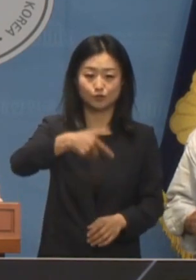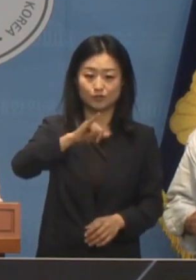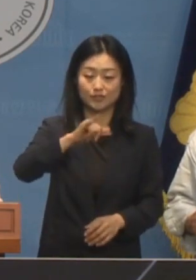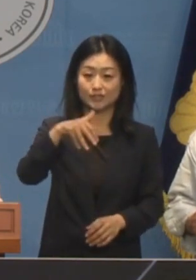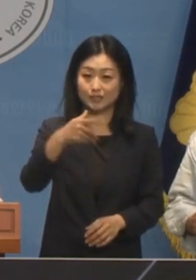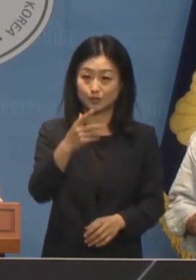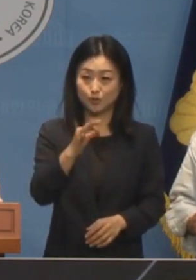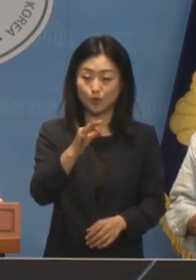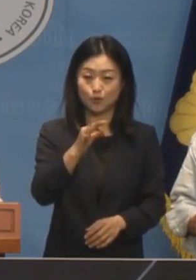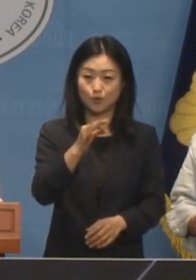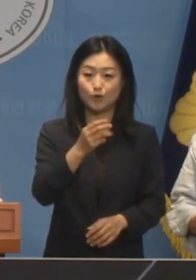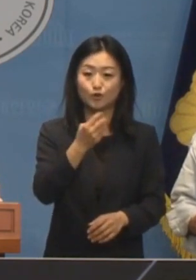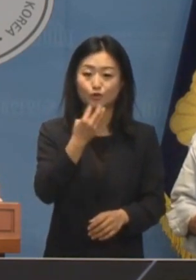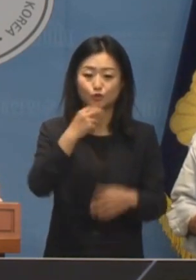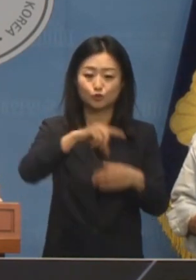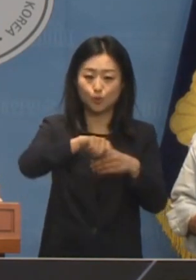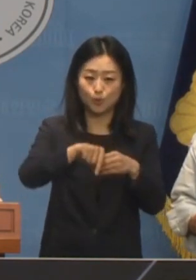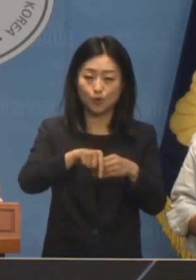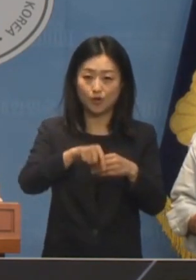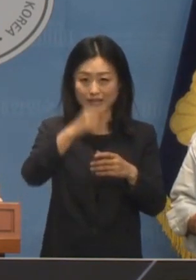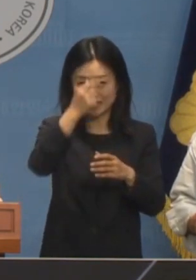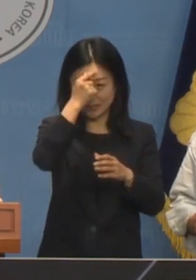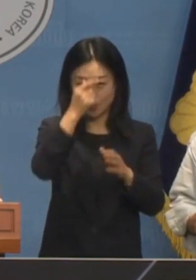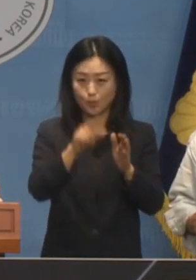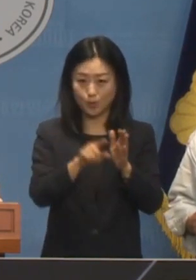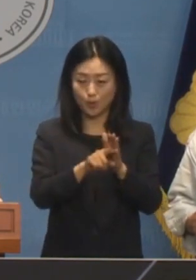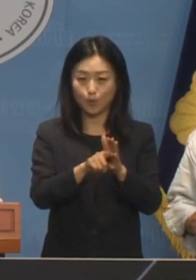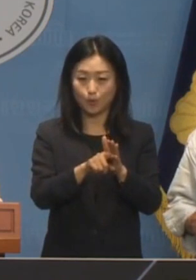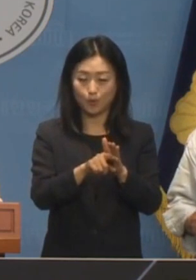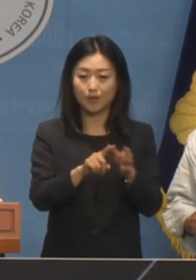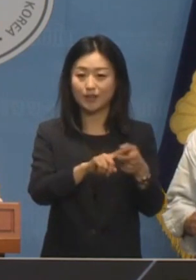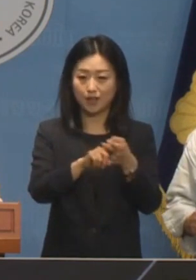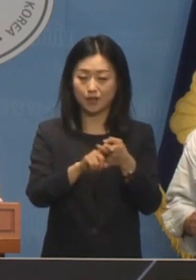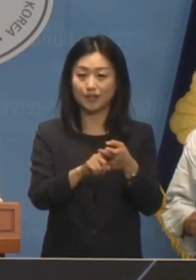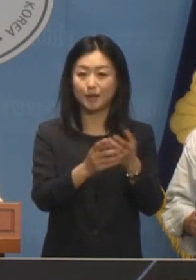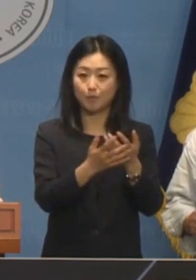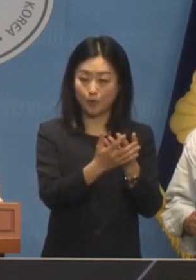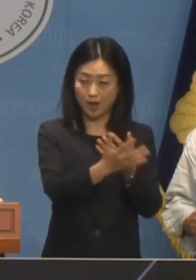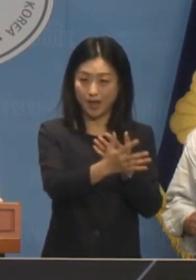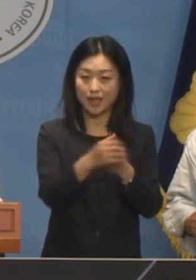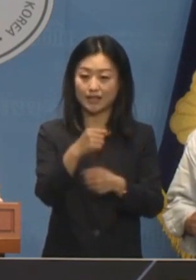수도권 기독교 총연합회 그리고 자유인권행동